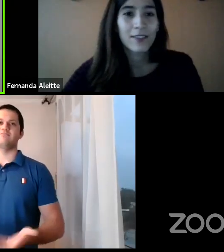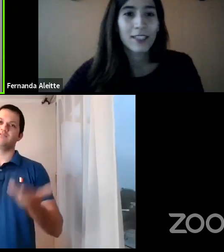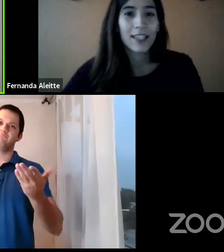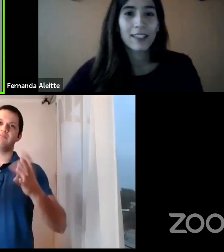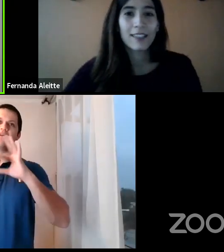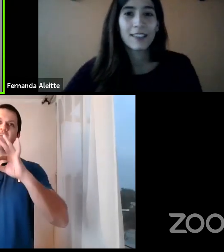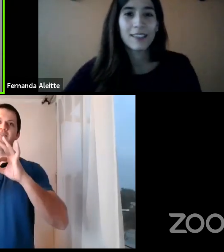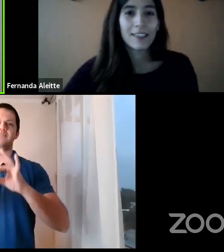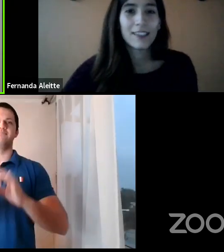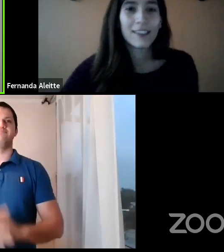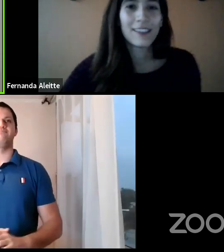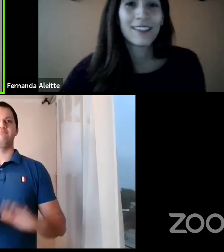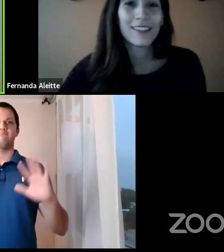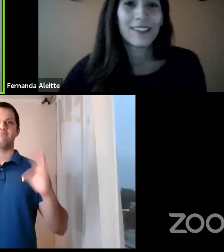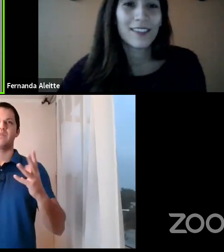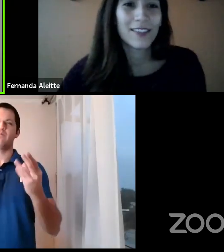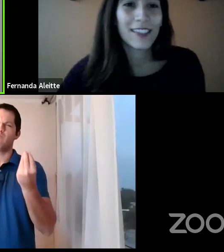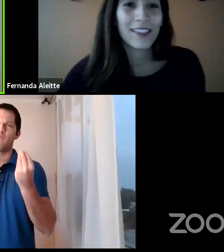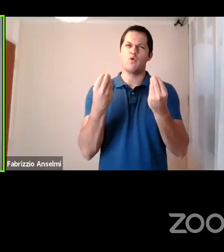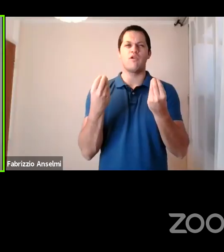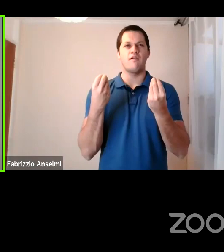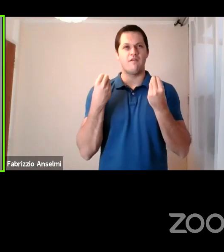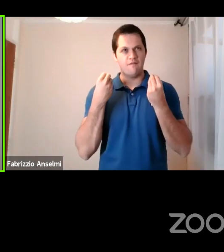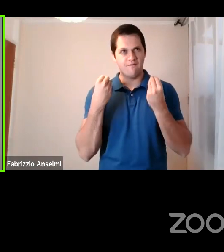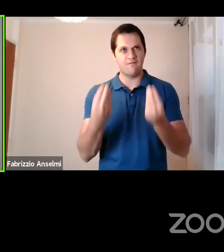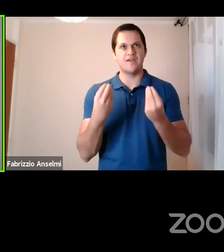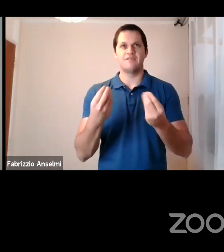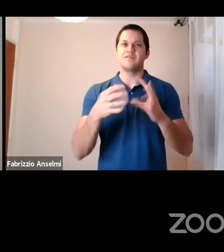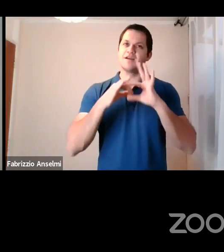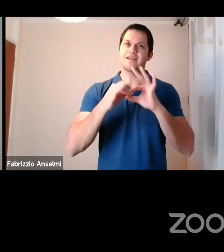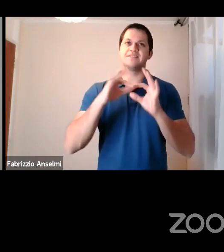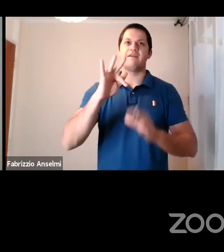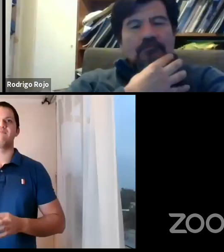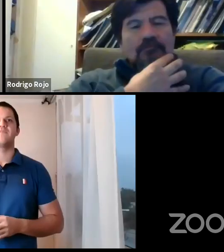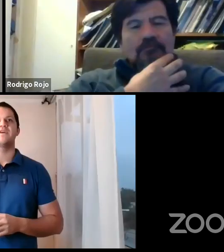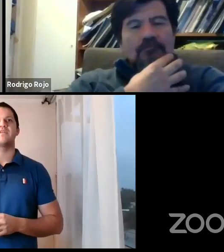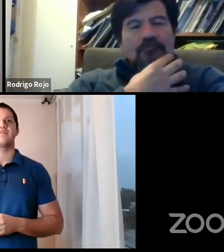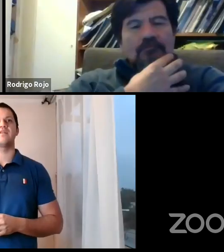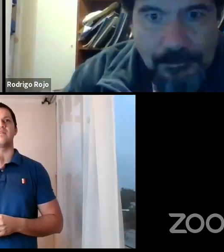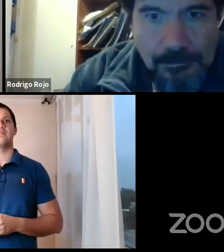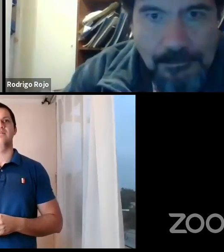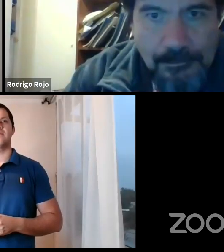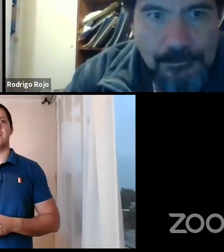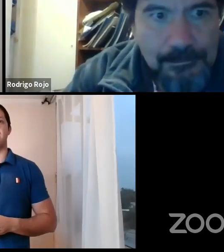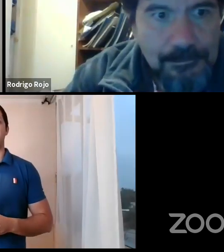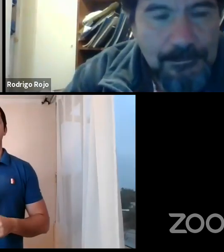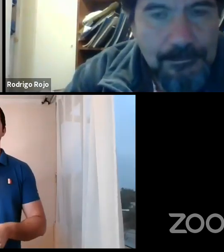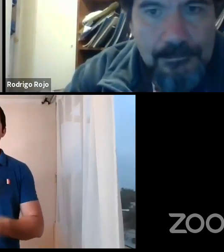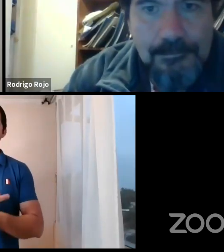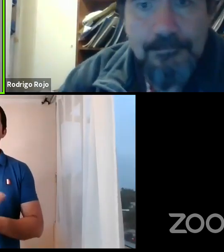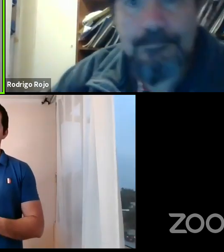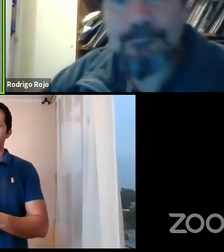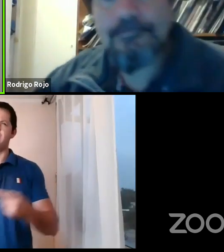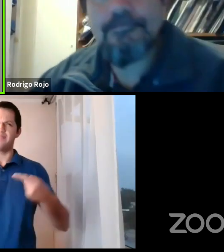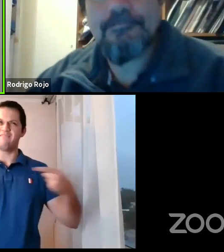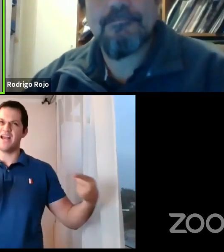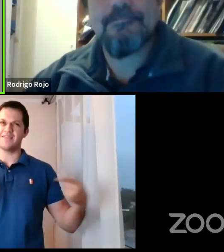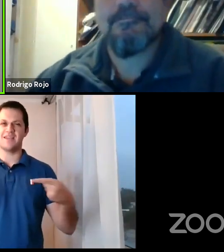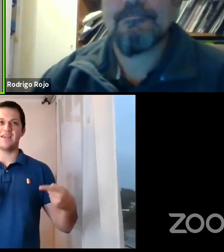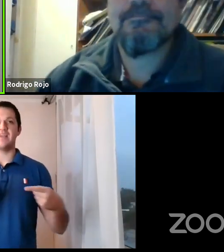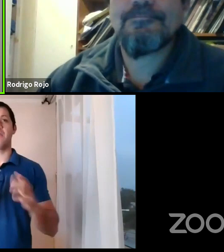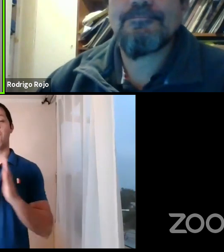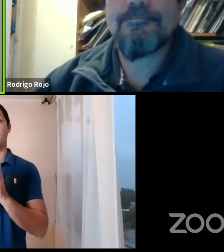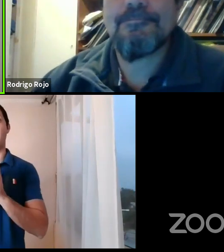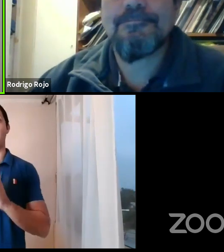Buenísimo, muchas gracias Fernando también. Miren, les cuento que se ha armado un buen debate y les invito a Fernanda y a Rodrigo a activar